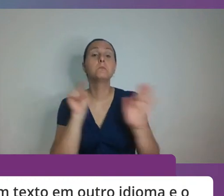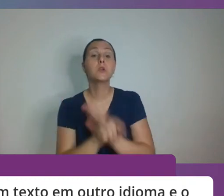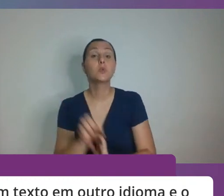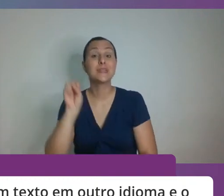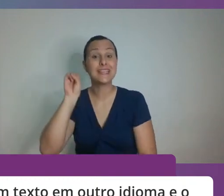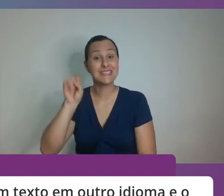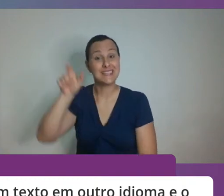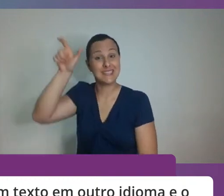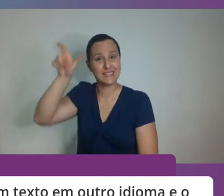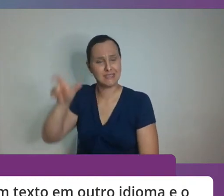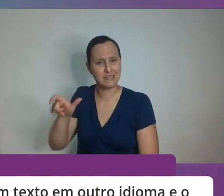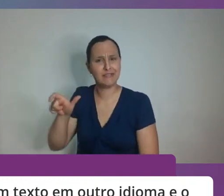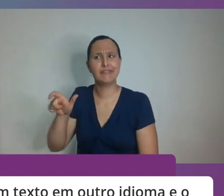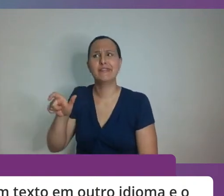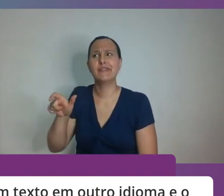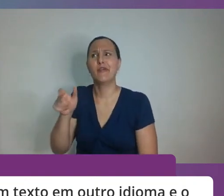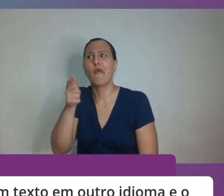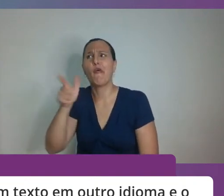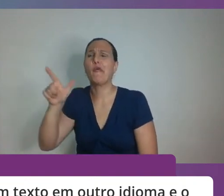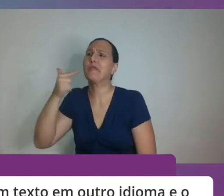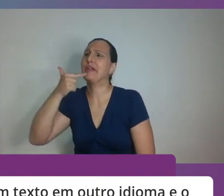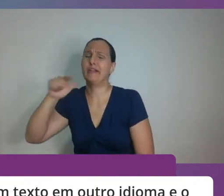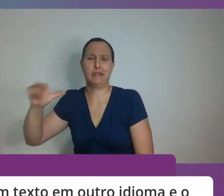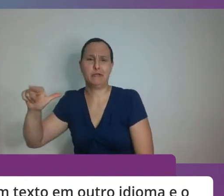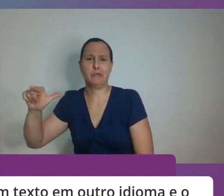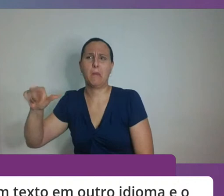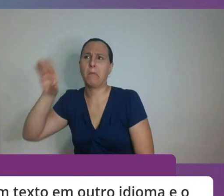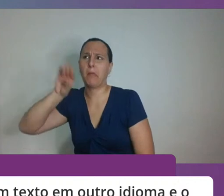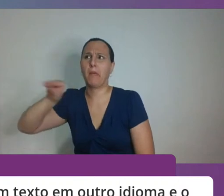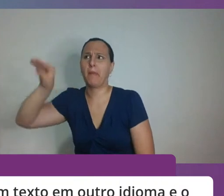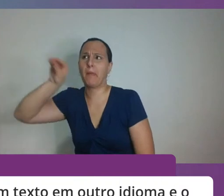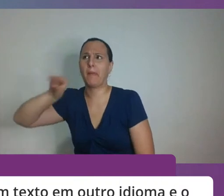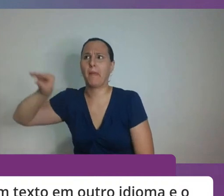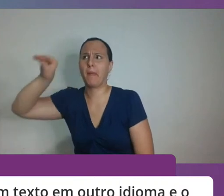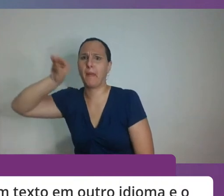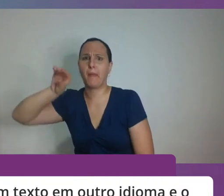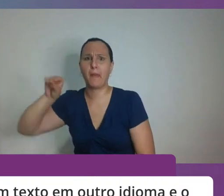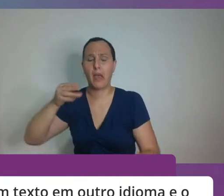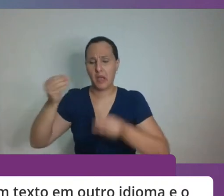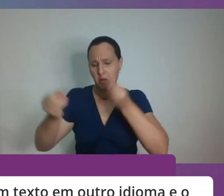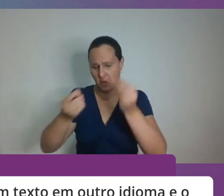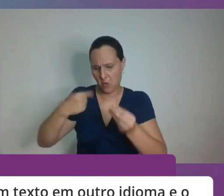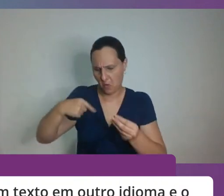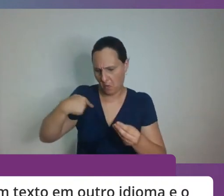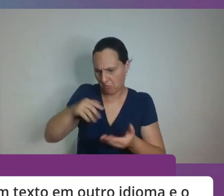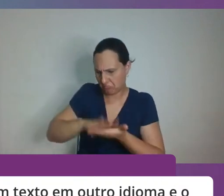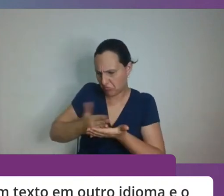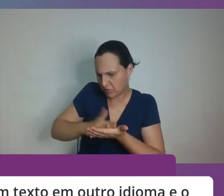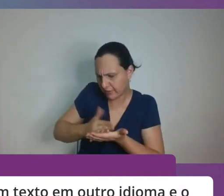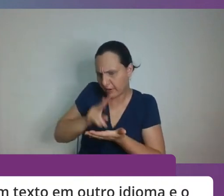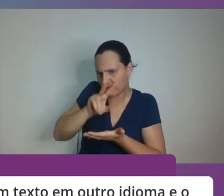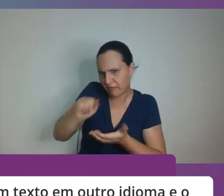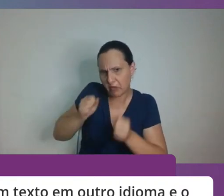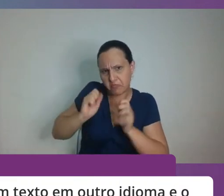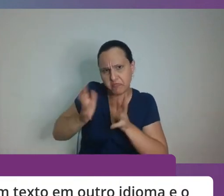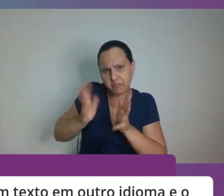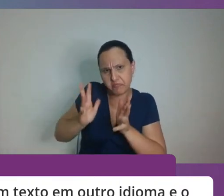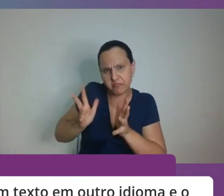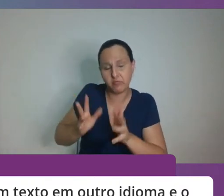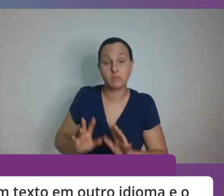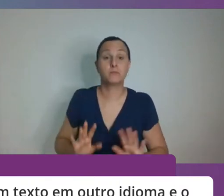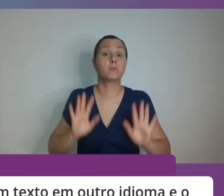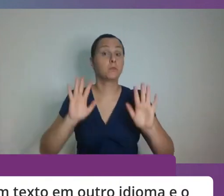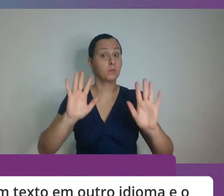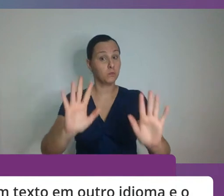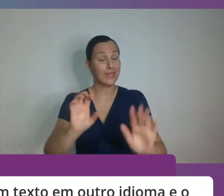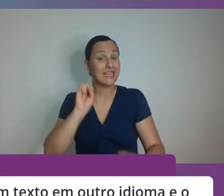para Libras. Se está em outro idioma, não é nossa responsabilidade. A nossa interpretação é de Libras para